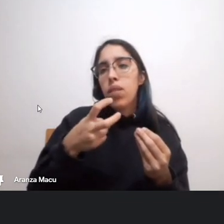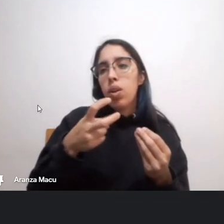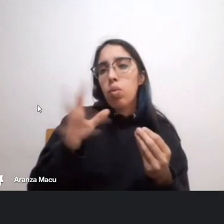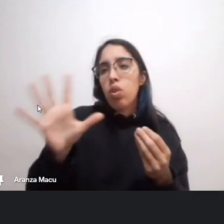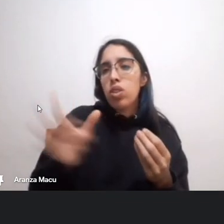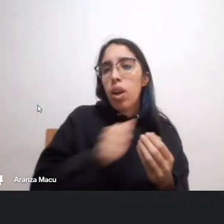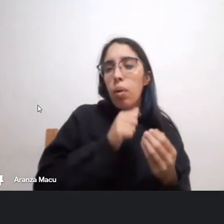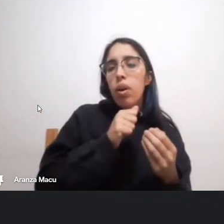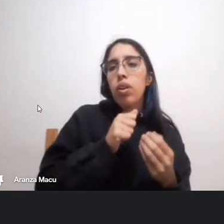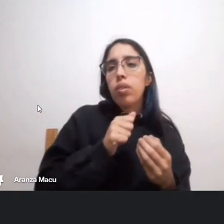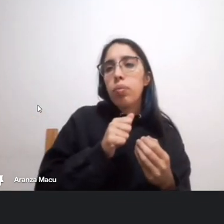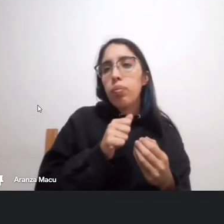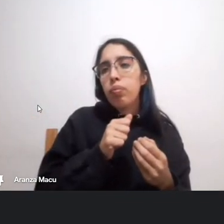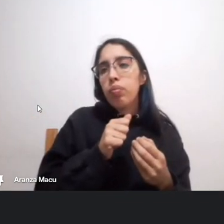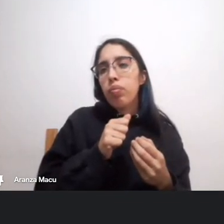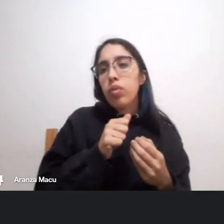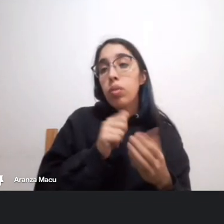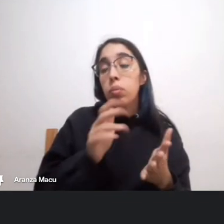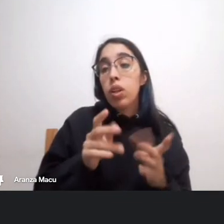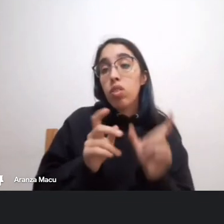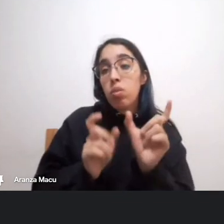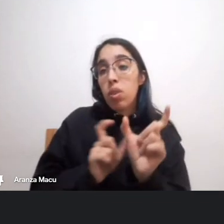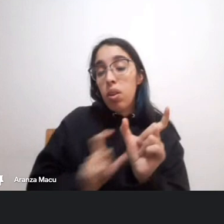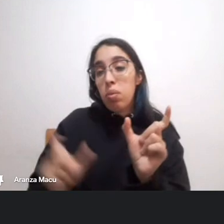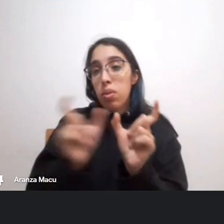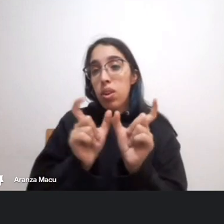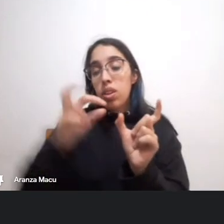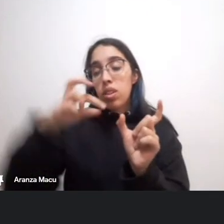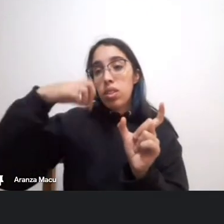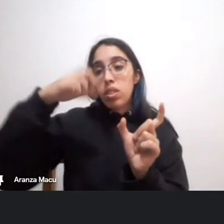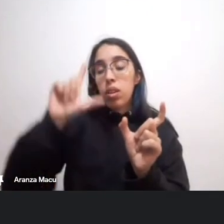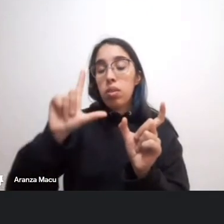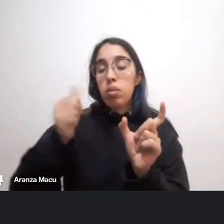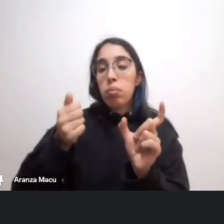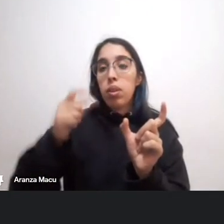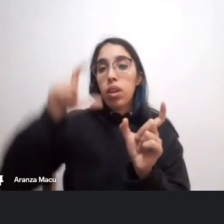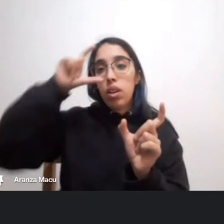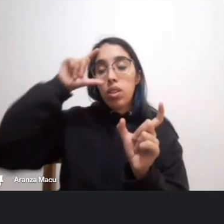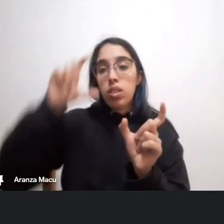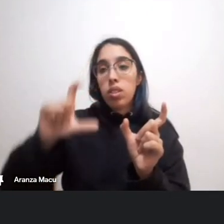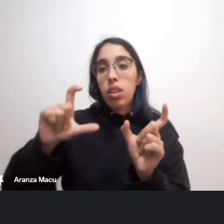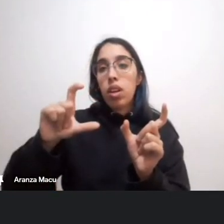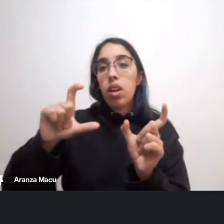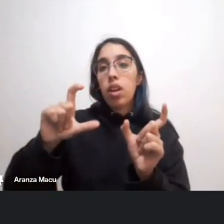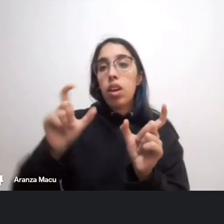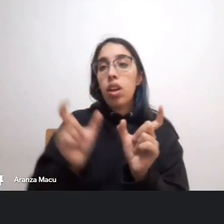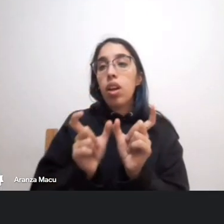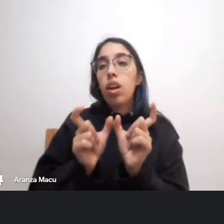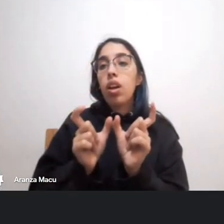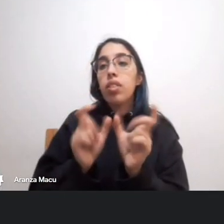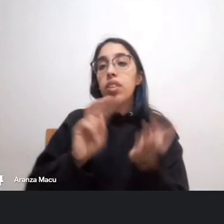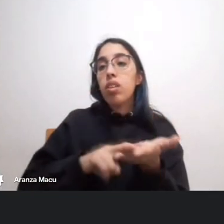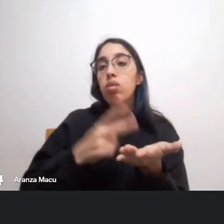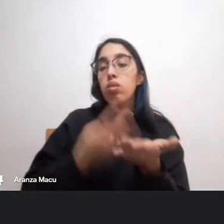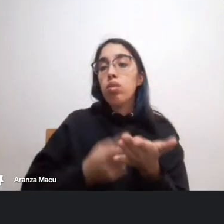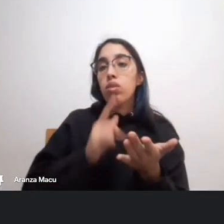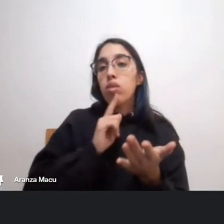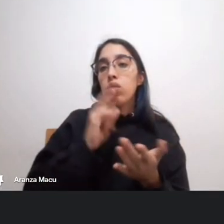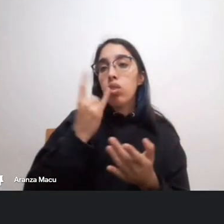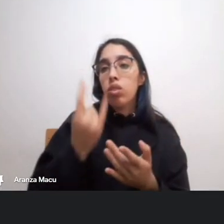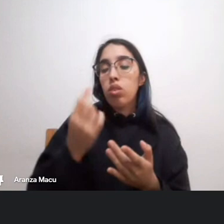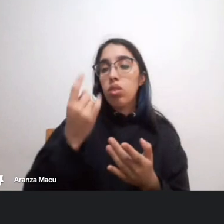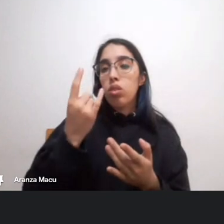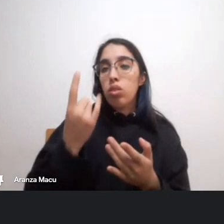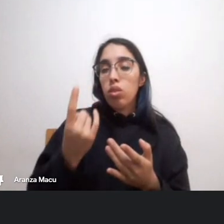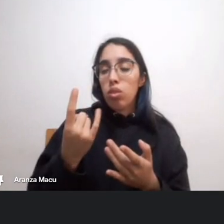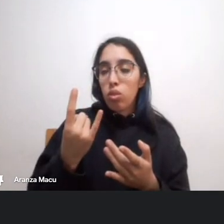es ocurrir o tener lugar, porque la frase take place es que algo, por ejemplo, el congreso tendrá